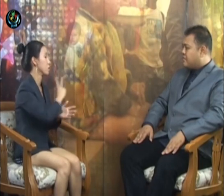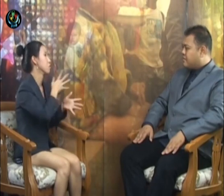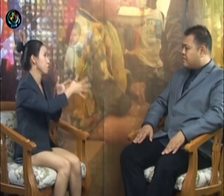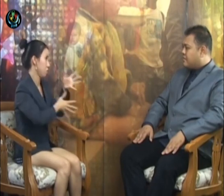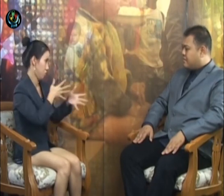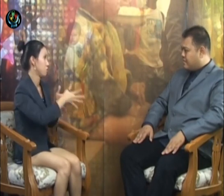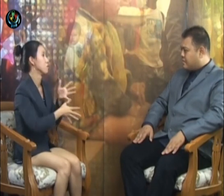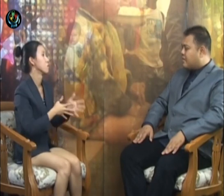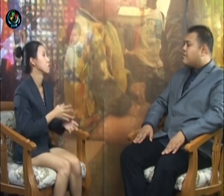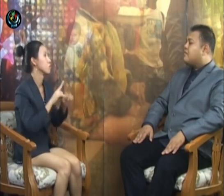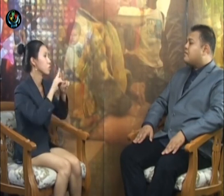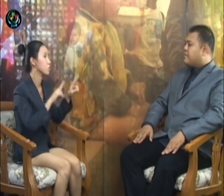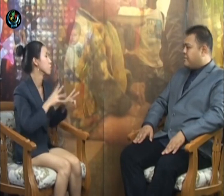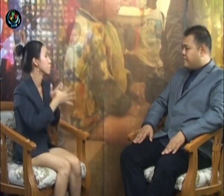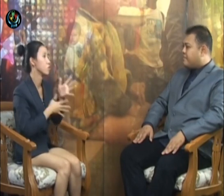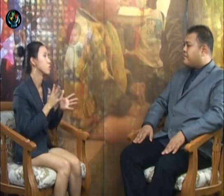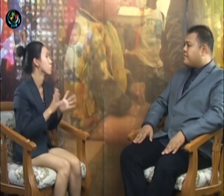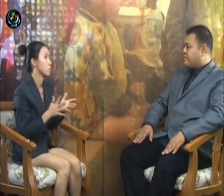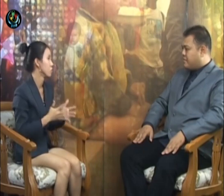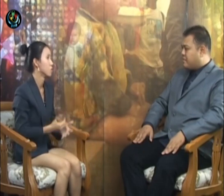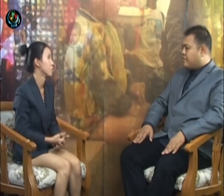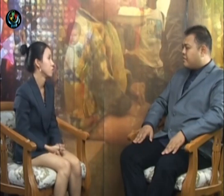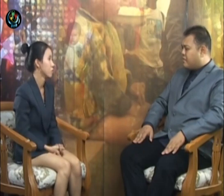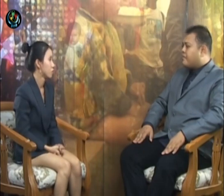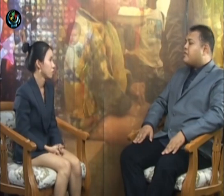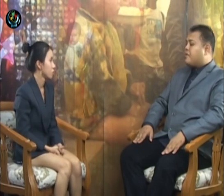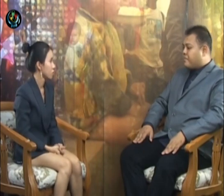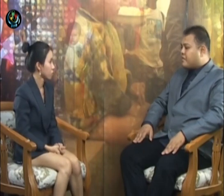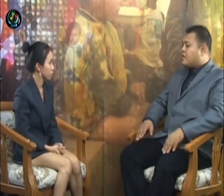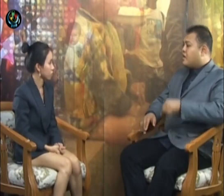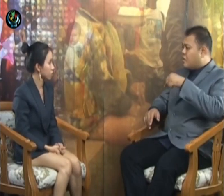မှာကြားခံဘာသာအဖြစ်အသုံးပြုတာပါမြန်မာလူမျိုးအချင်းချင်းဆိုရင်တော့မြန်မာလက်ဟန်ဘာသာကိုပဲအသုံးပြု